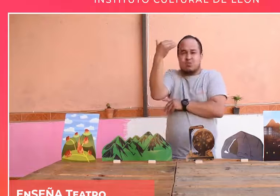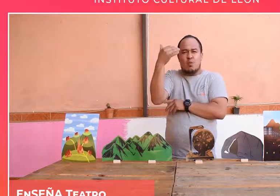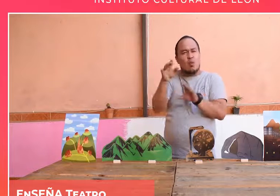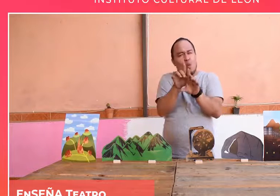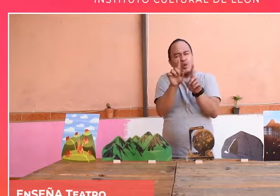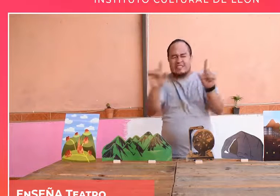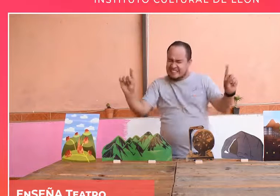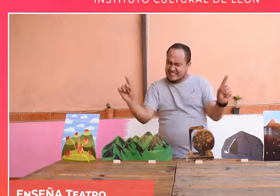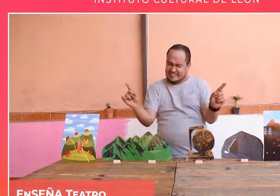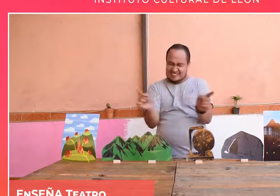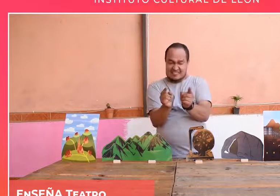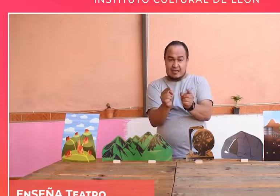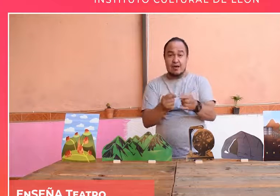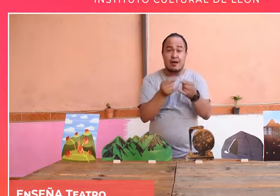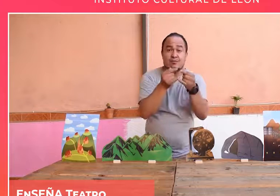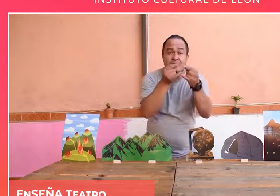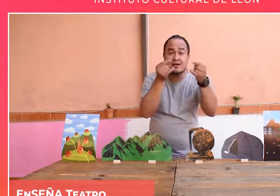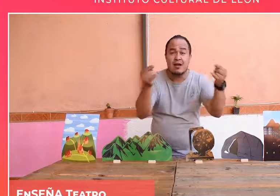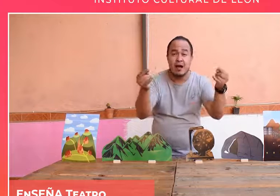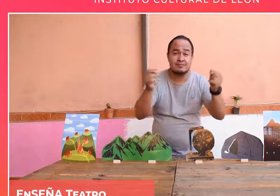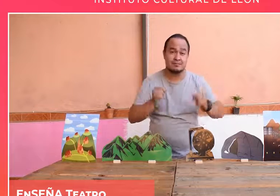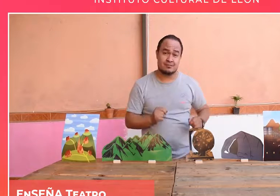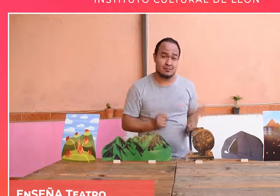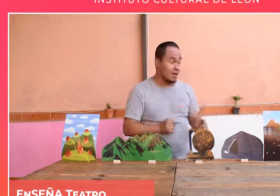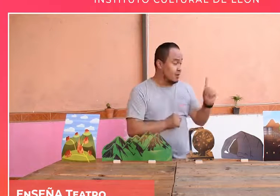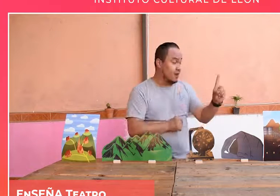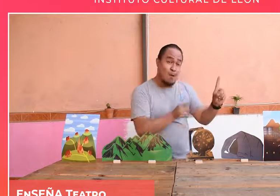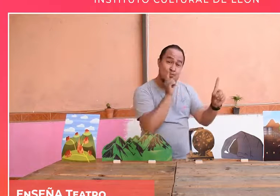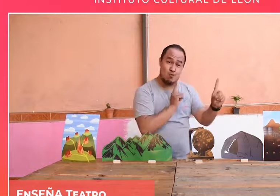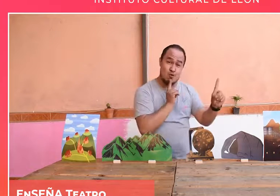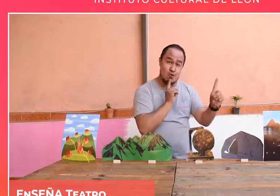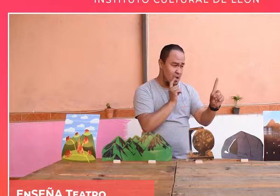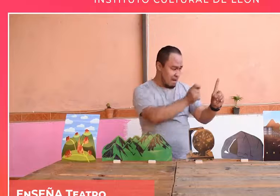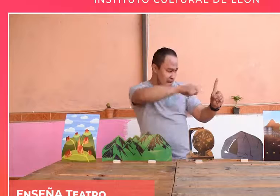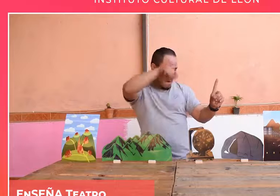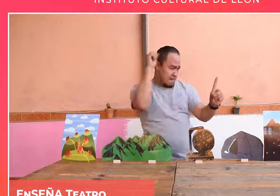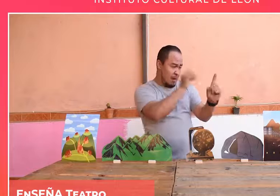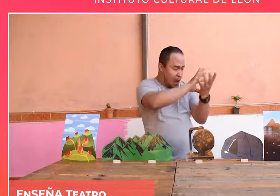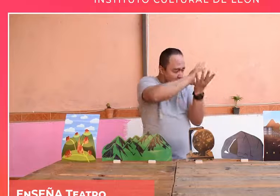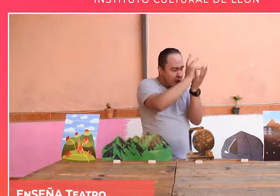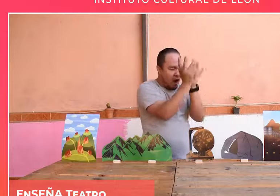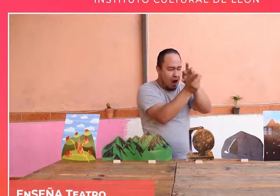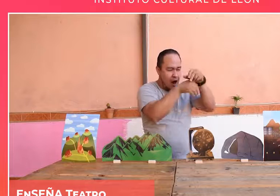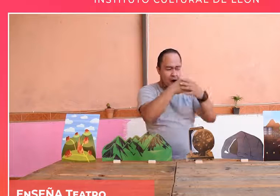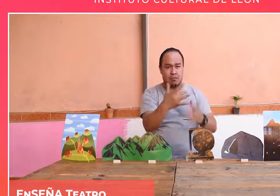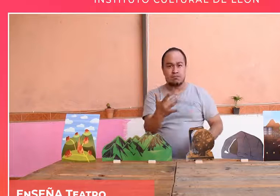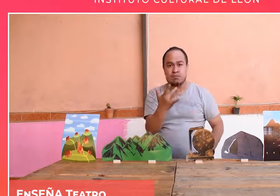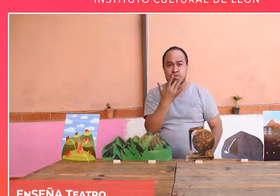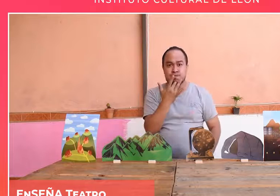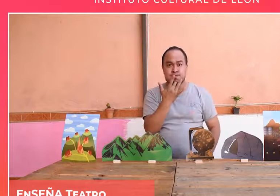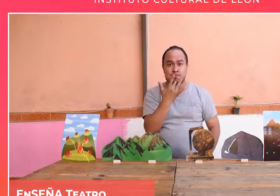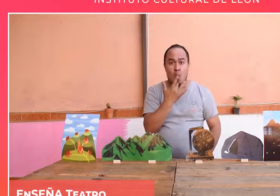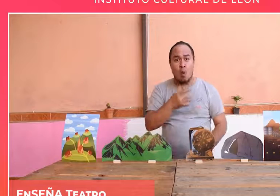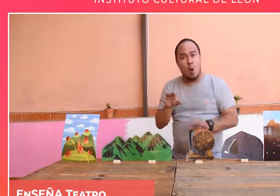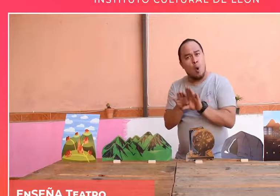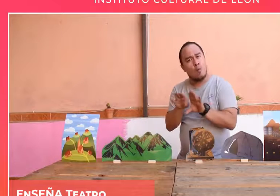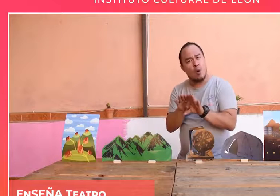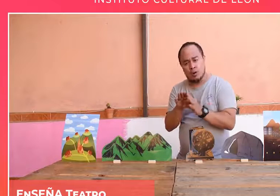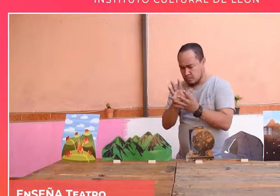es muy antigua y se trata de una princesa que se convirtió en sapo. Y